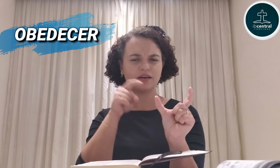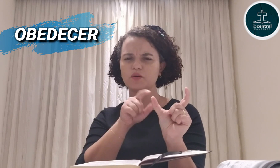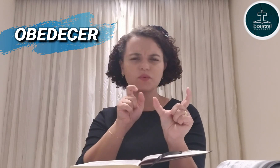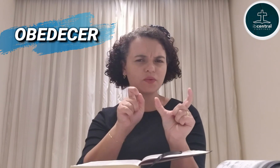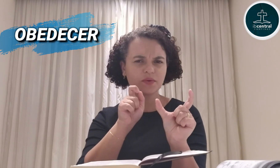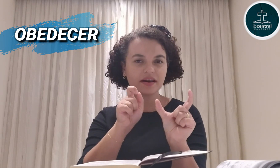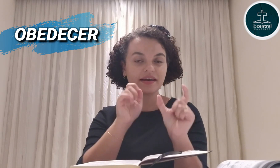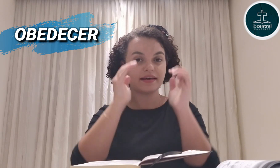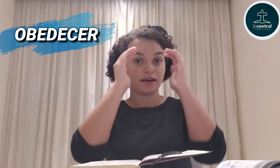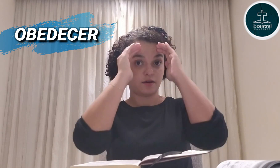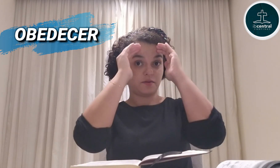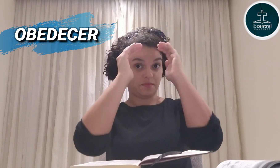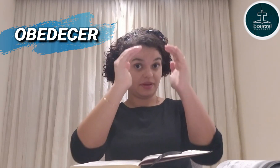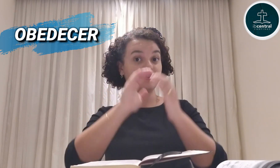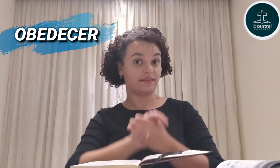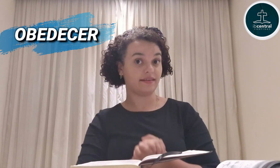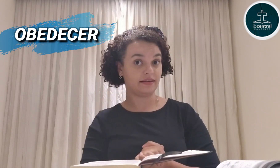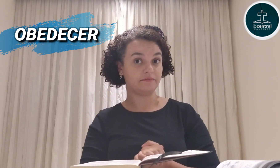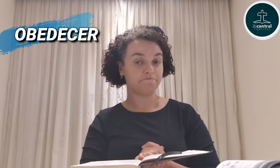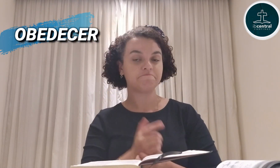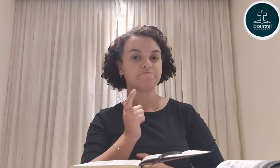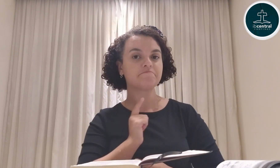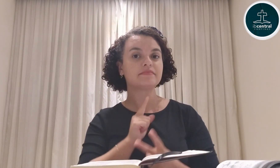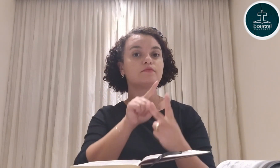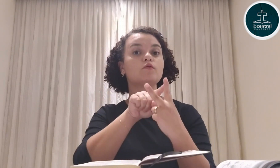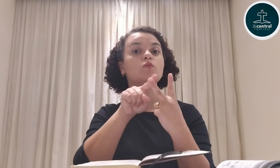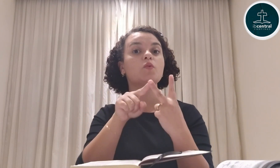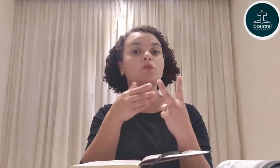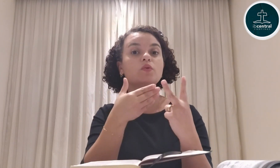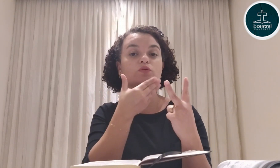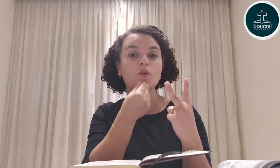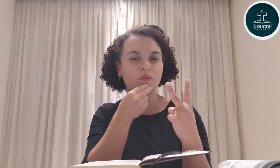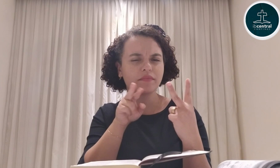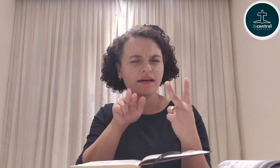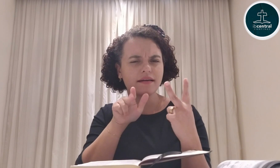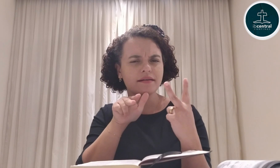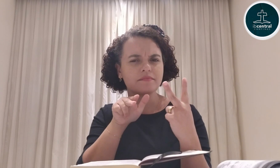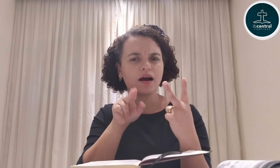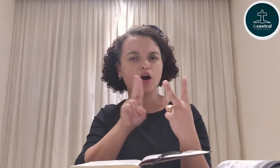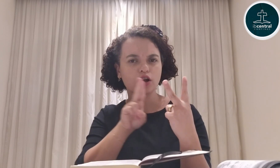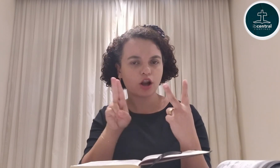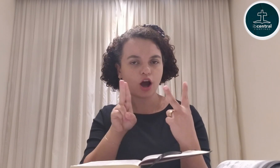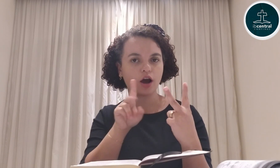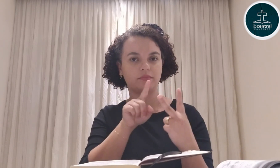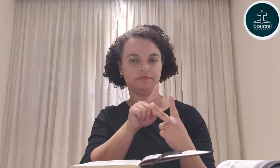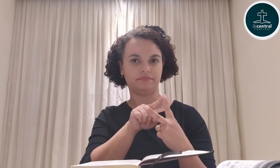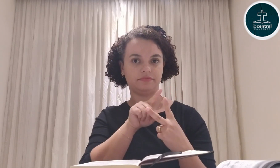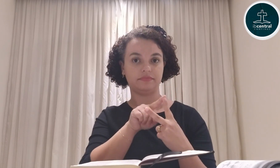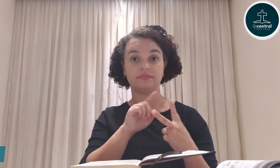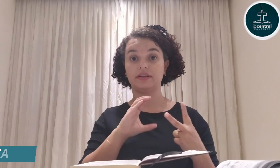No estudo de hoje, vamos estudar uma palavra importante, a palavra obedecer. Veremos